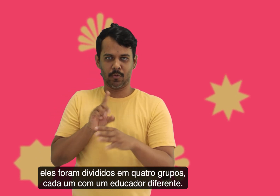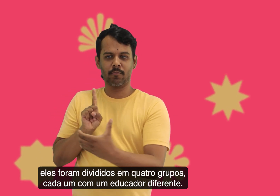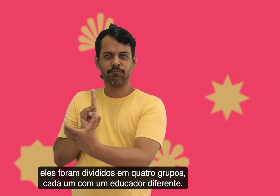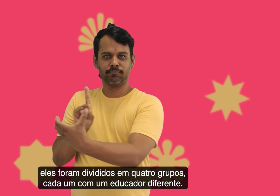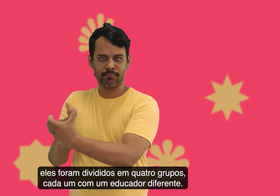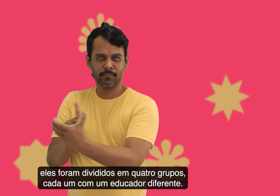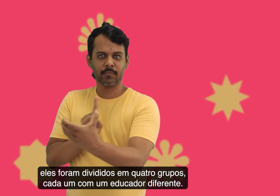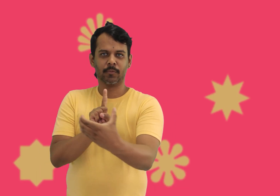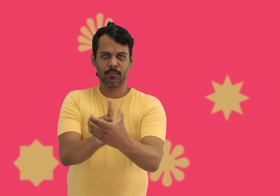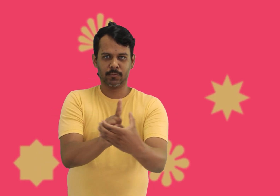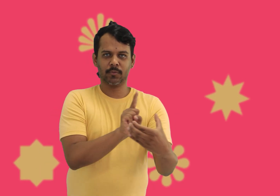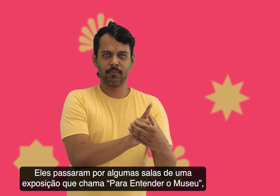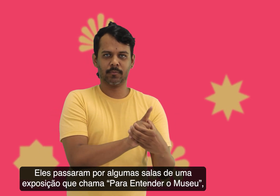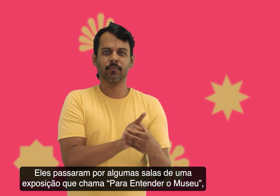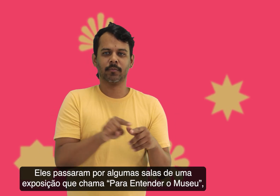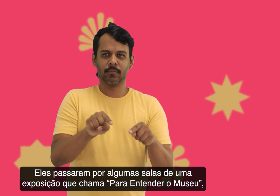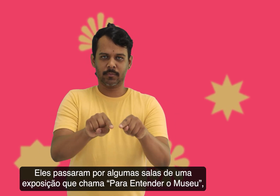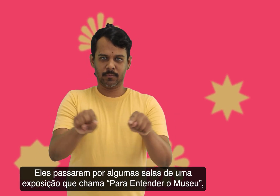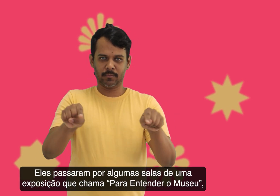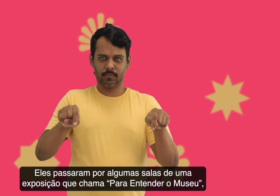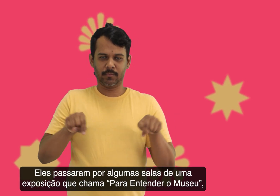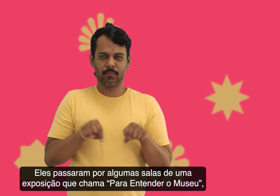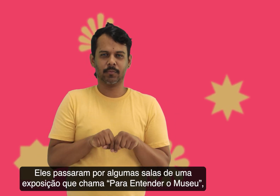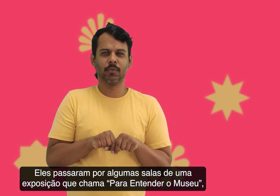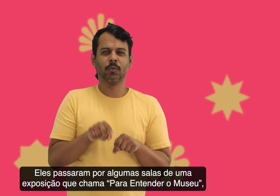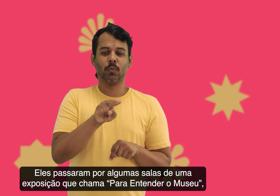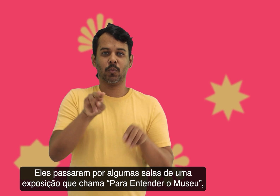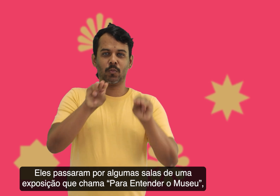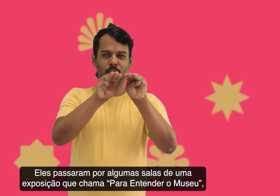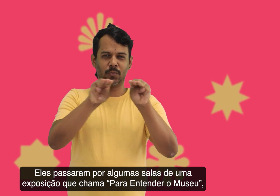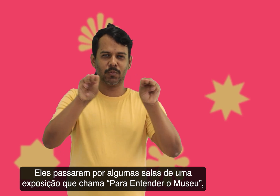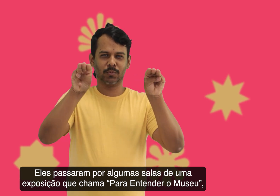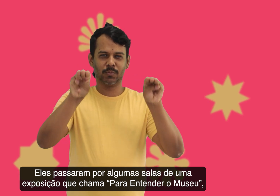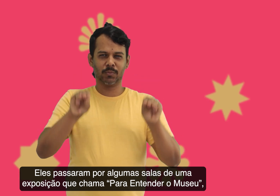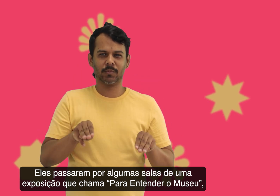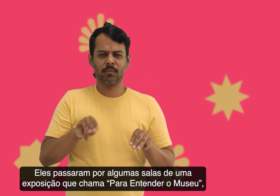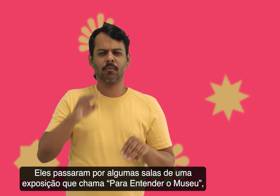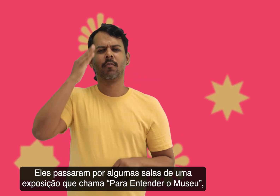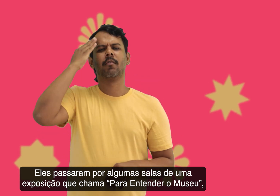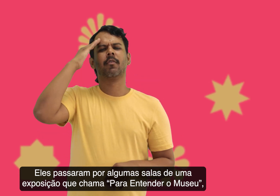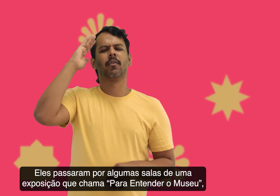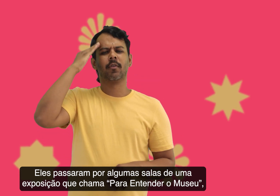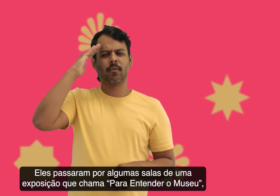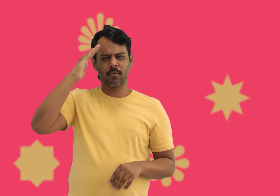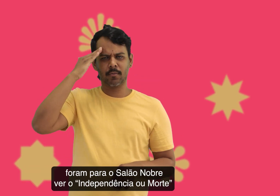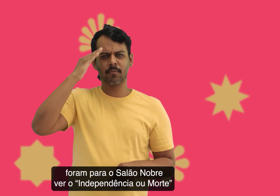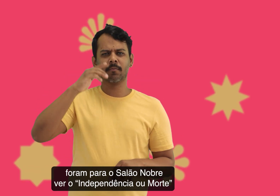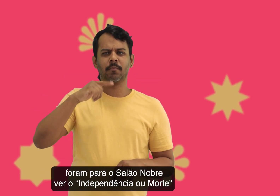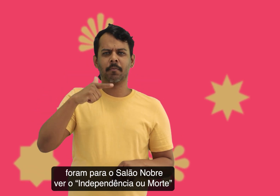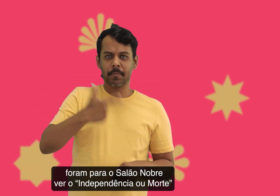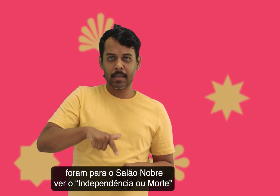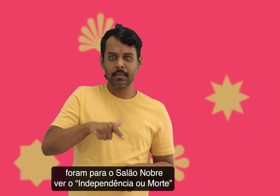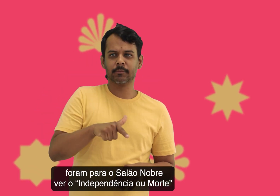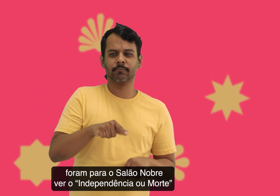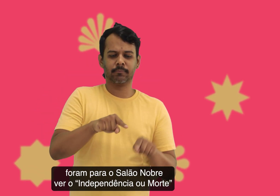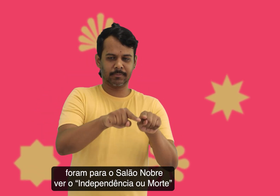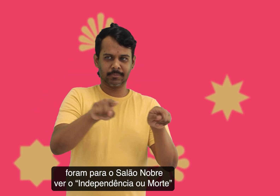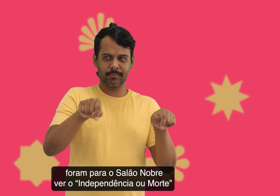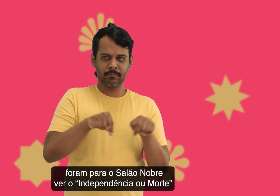com um educador diferente. Eles passaram por algumas salas de uma exposição que chama Para Entender o Museu, foram para o Salão Nobre